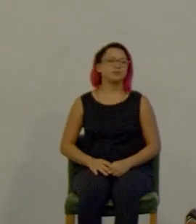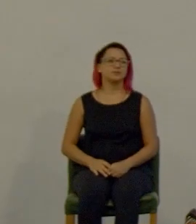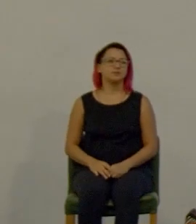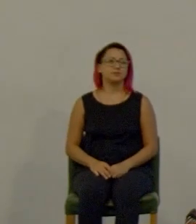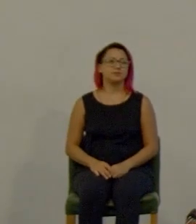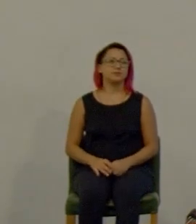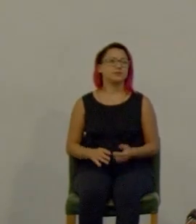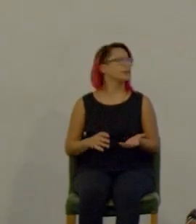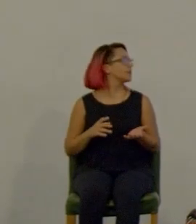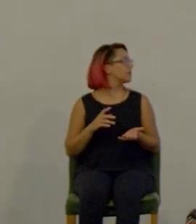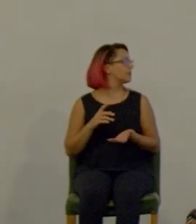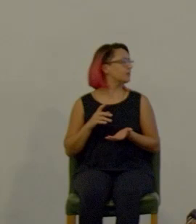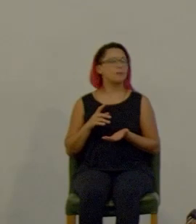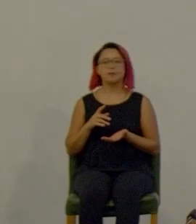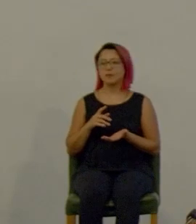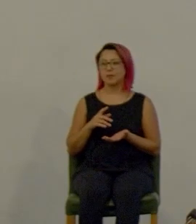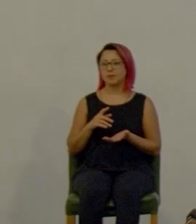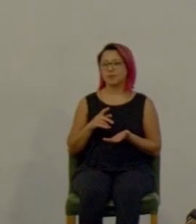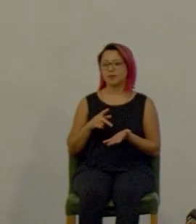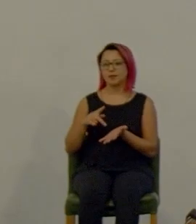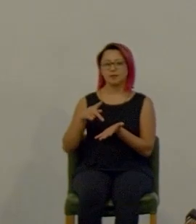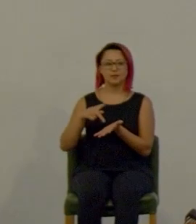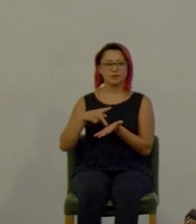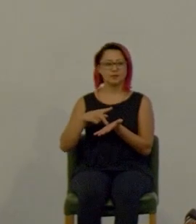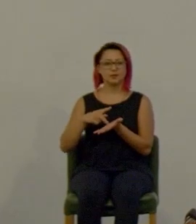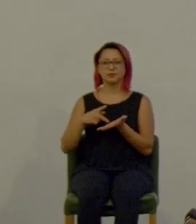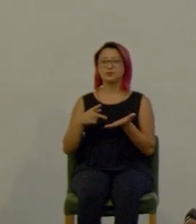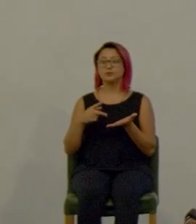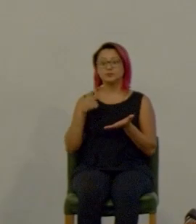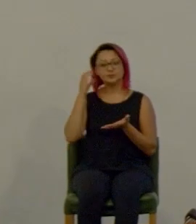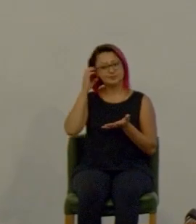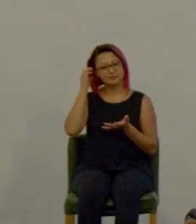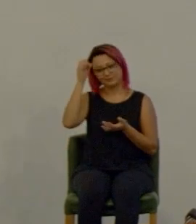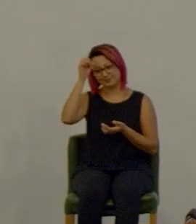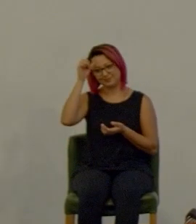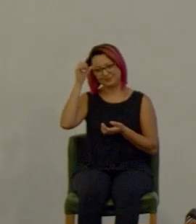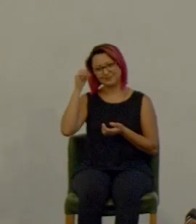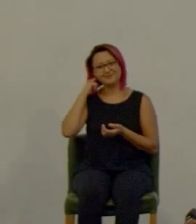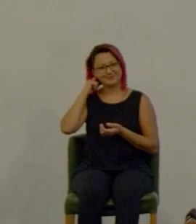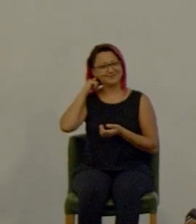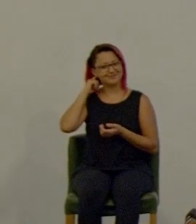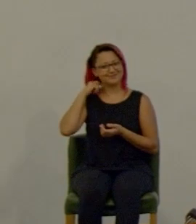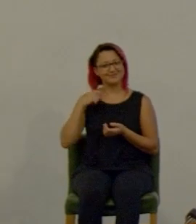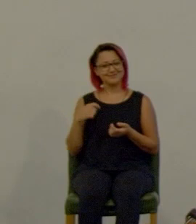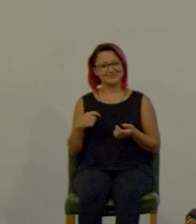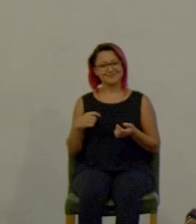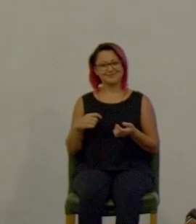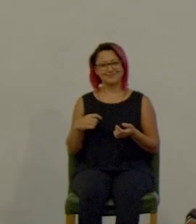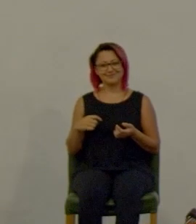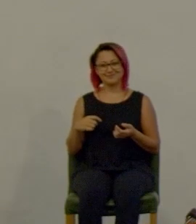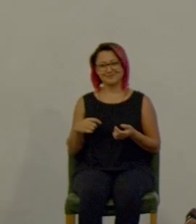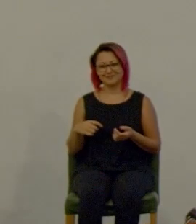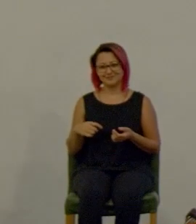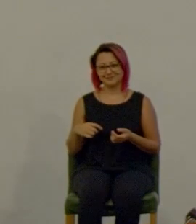essayer de répondre. Déjà, merci Eduardo, j'ai trouvé vraiment ça fascinant. Et moi, j'avais envie, pour